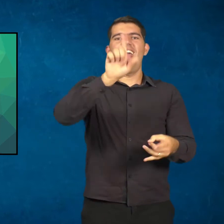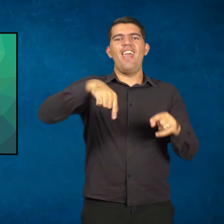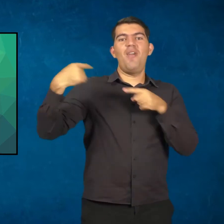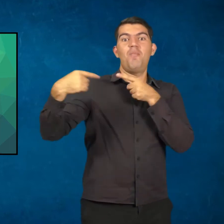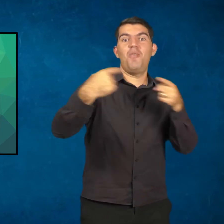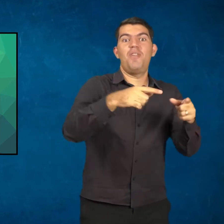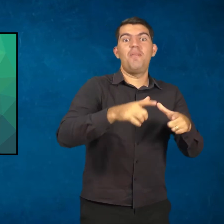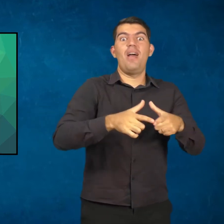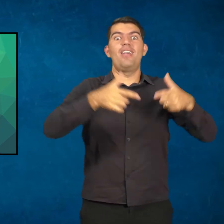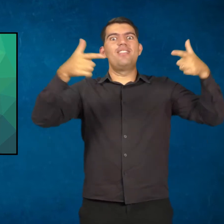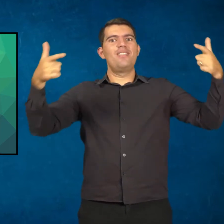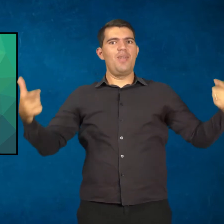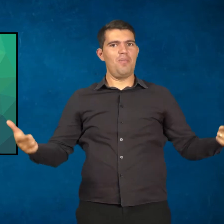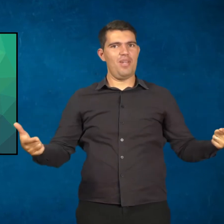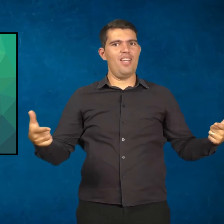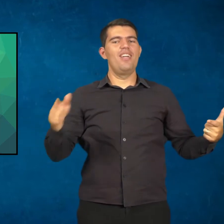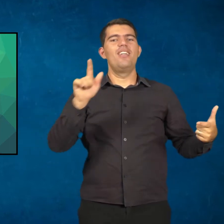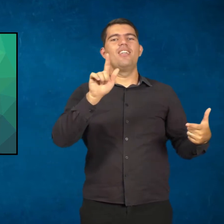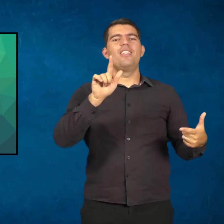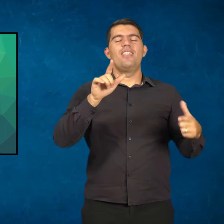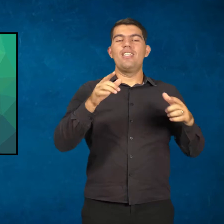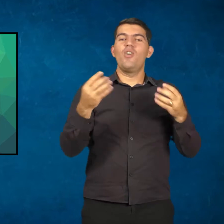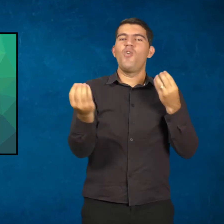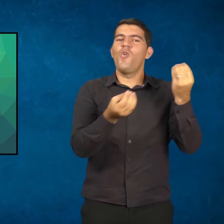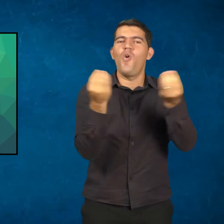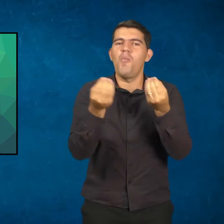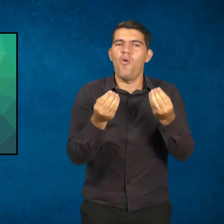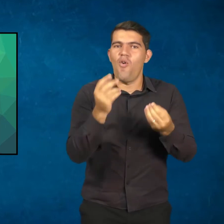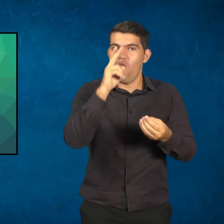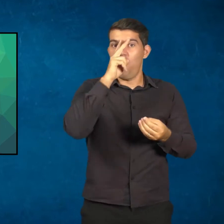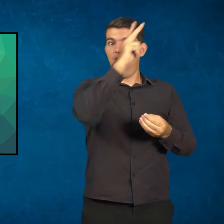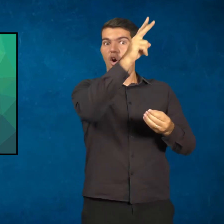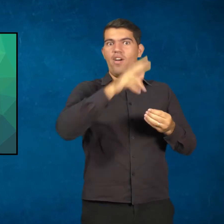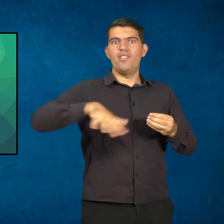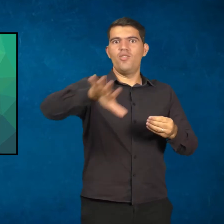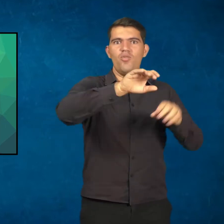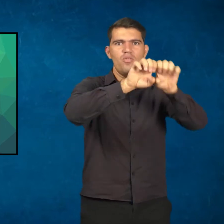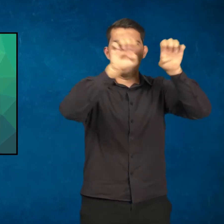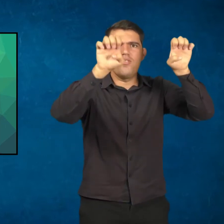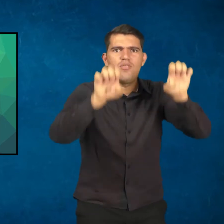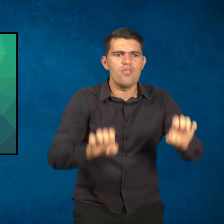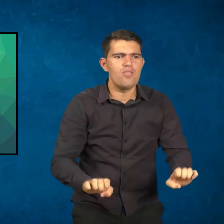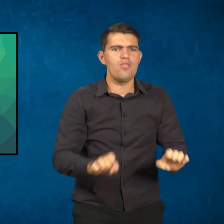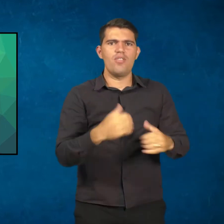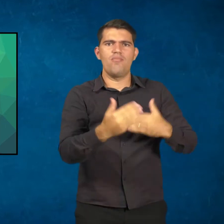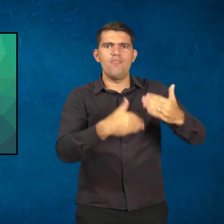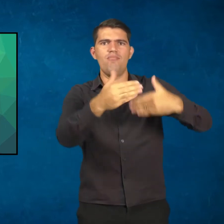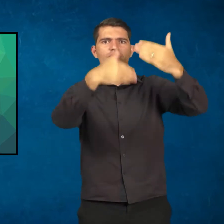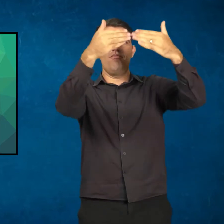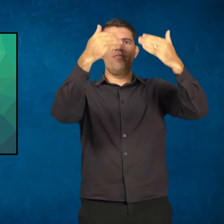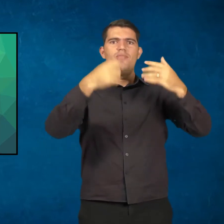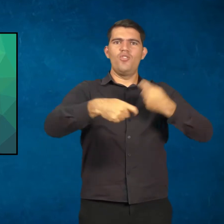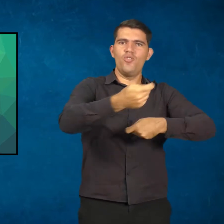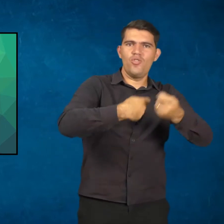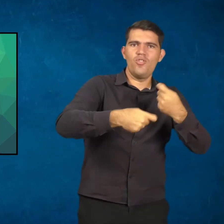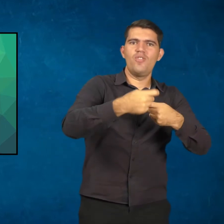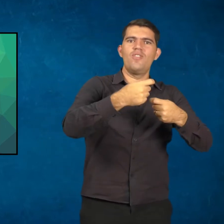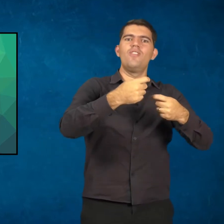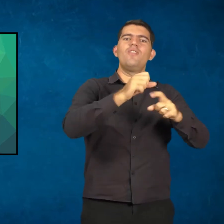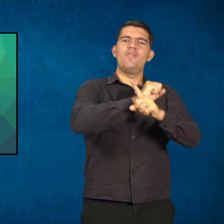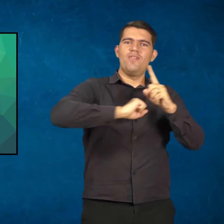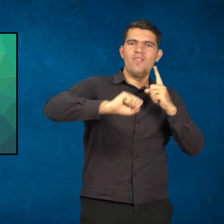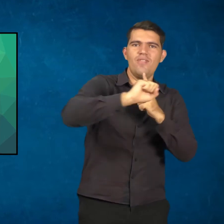política mais ampla de geração e fortalecimento das condições estruturais para o desenvolvimento educacional e socioeconômico do